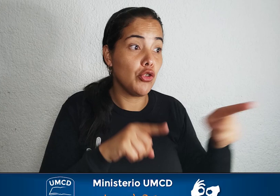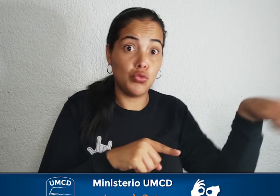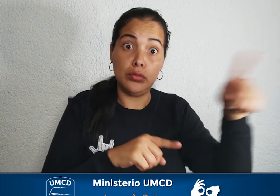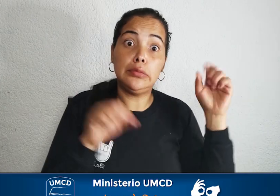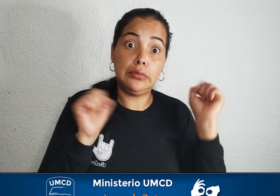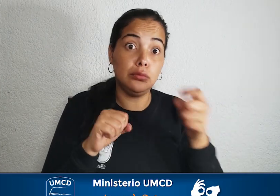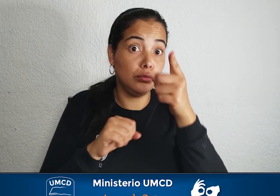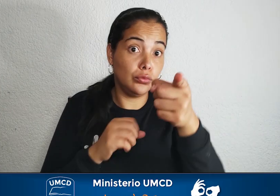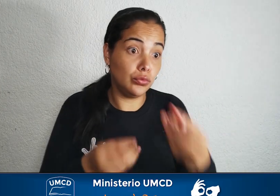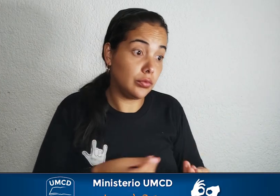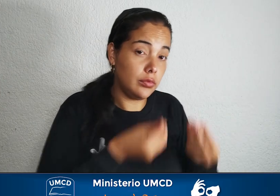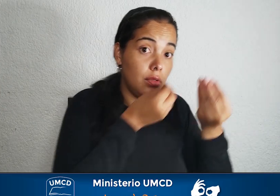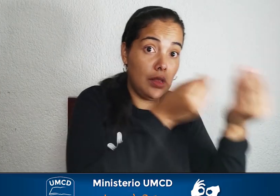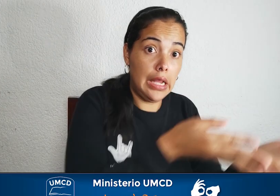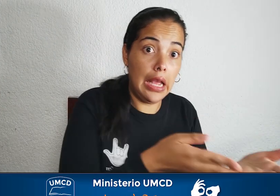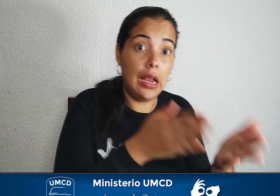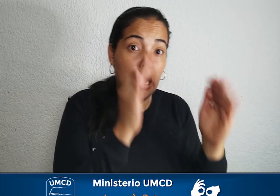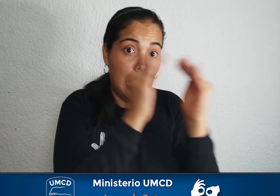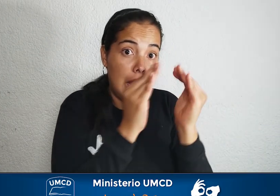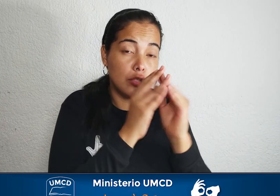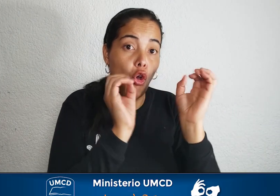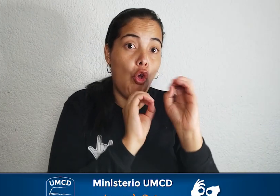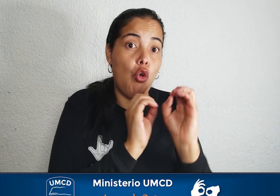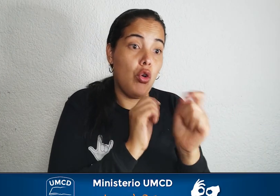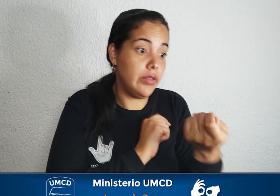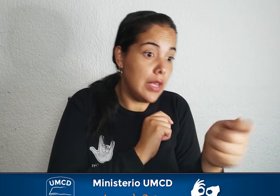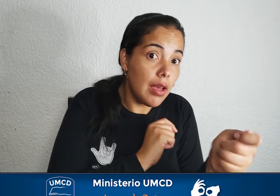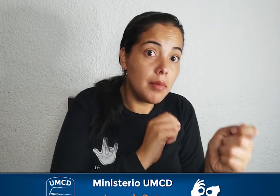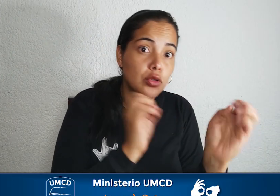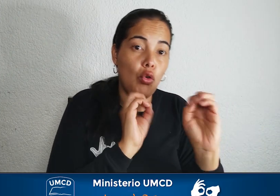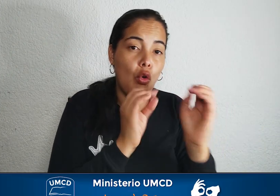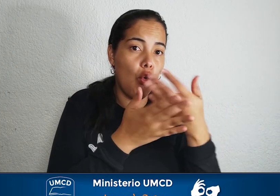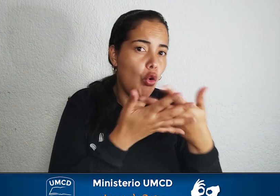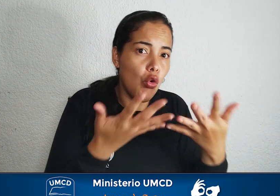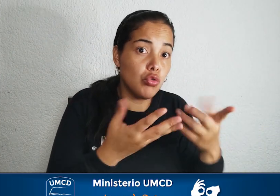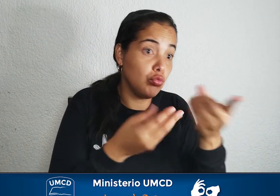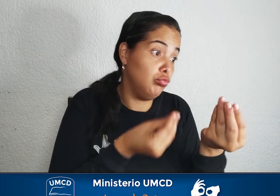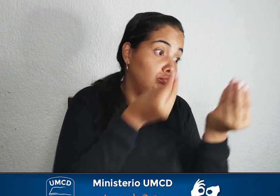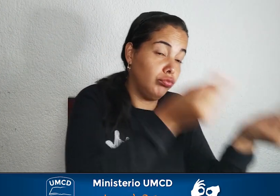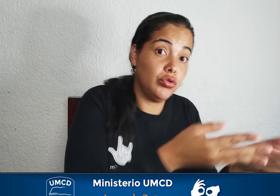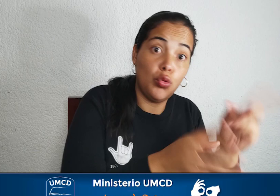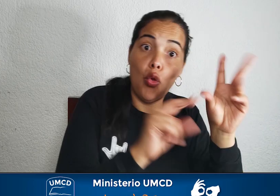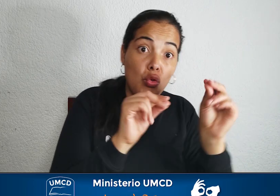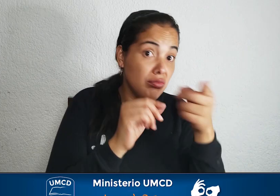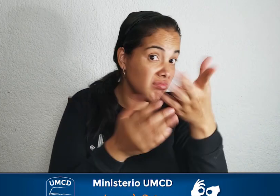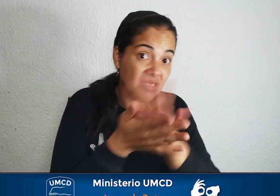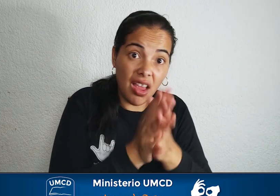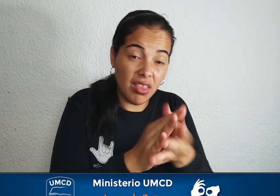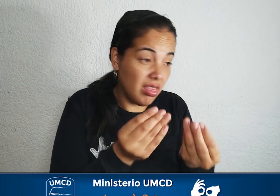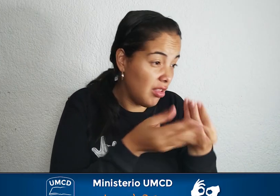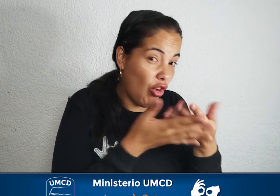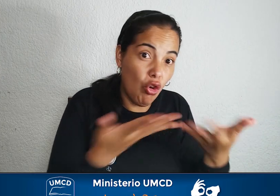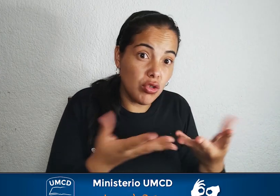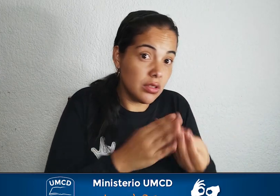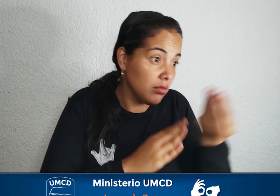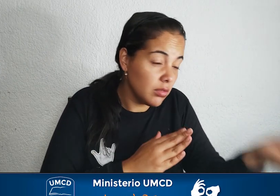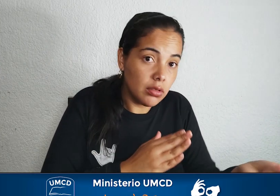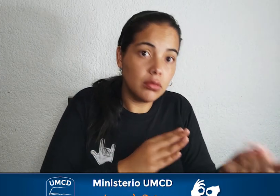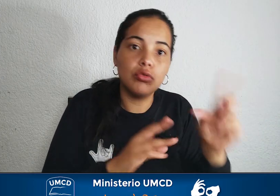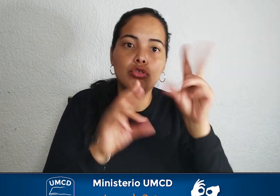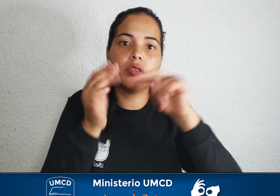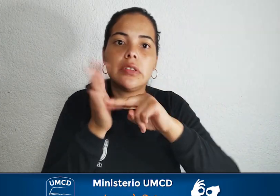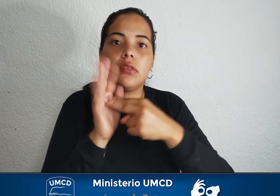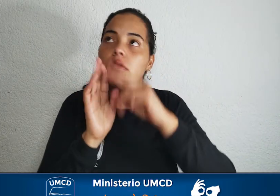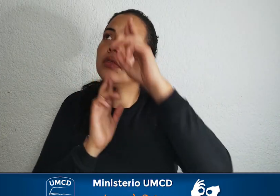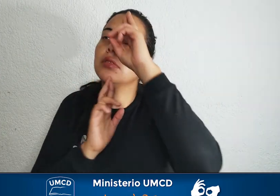ese compromiso, entre comillas, para Dios, para no honrar a los padres. Los padres a veces, y es bien cierto,